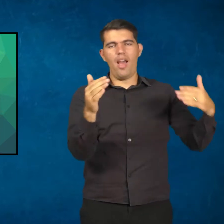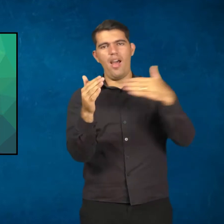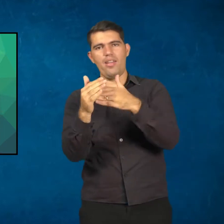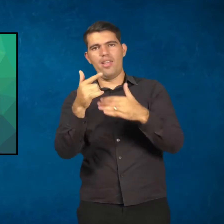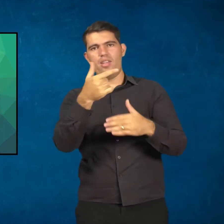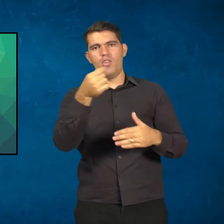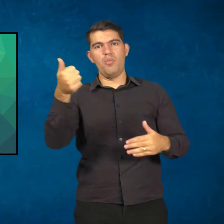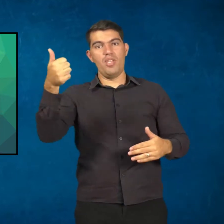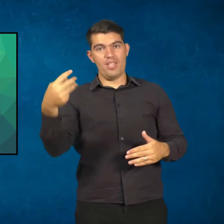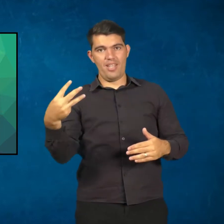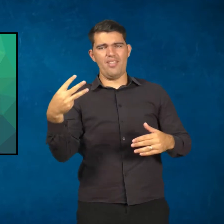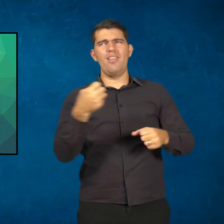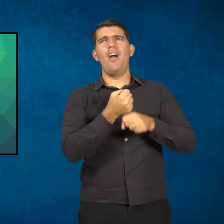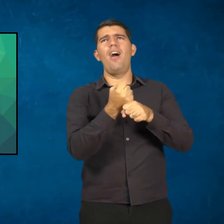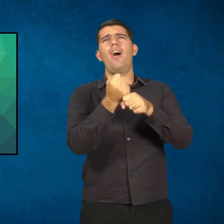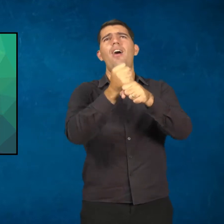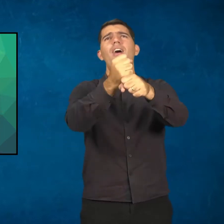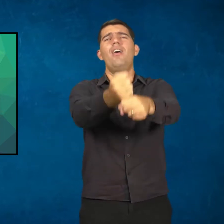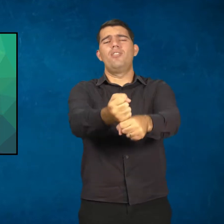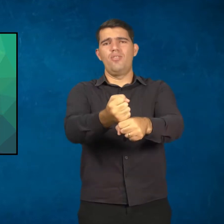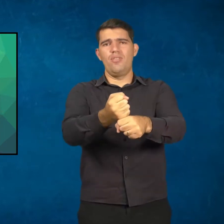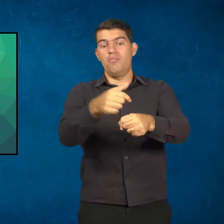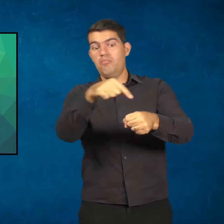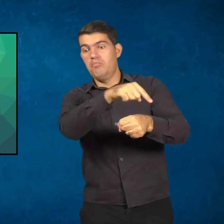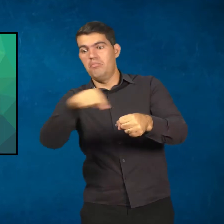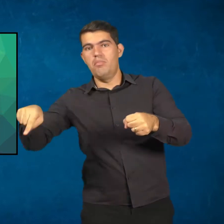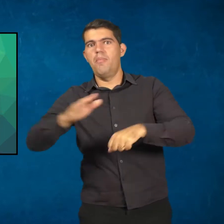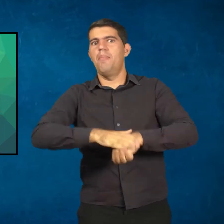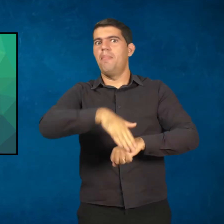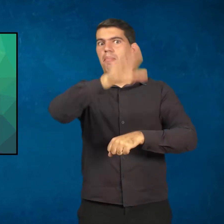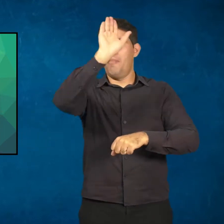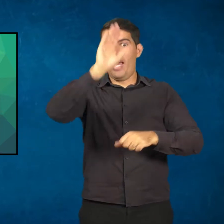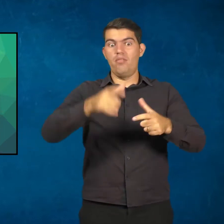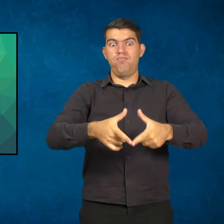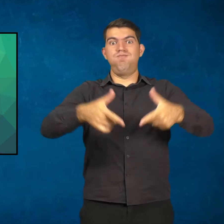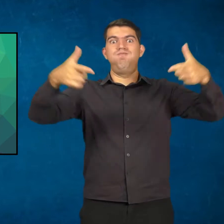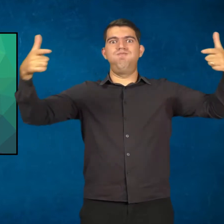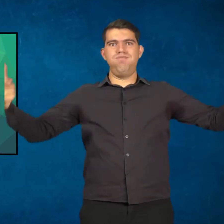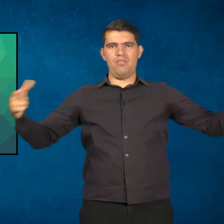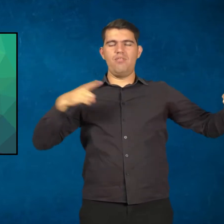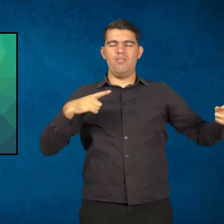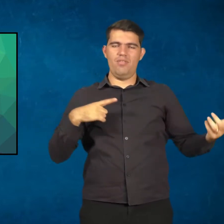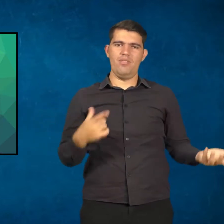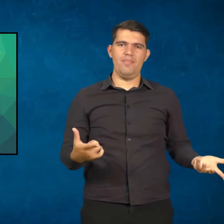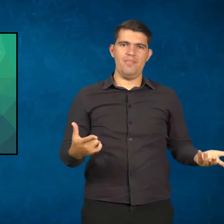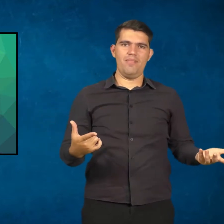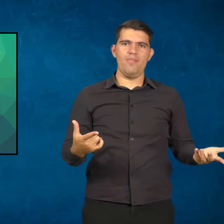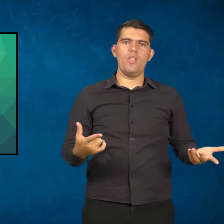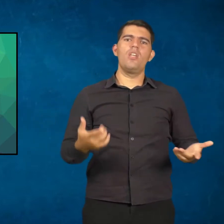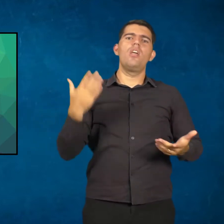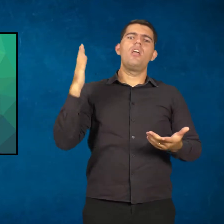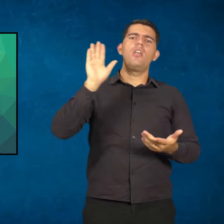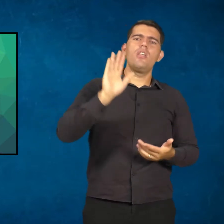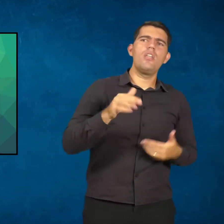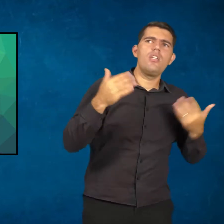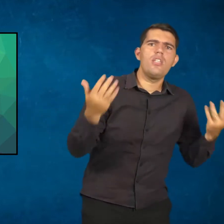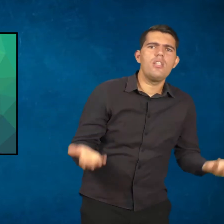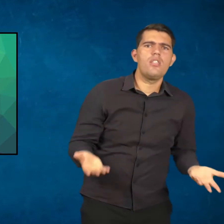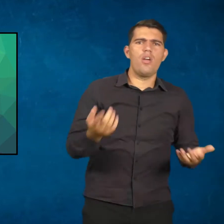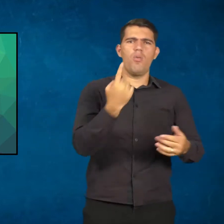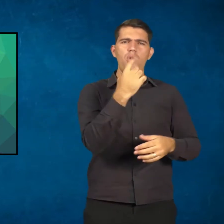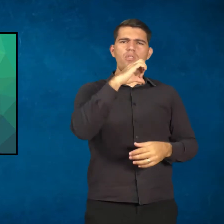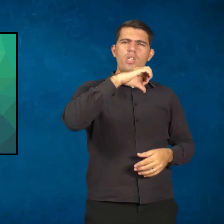depois, nós tivemos aí esse crescimento mais significativo. Então, saindo desse período aí, final dos